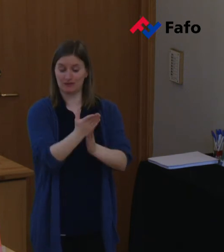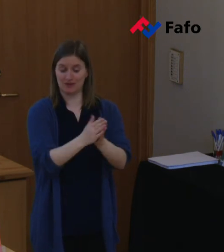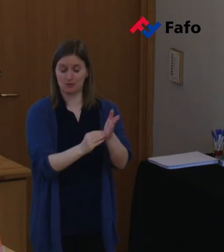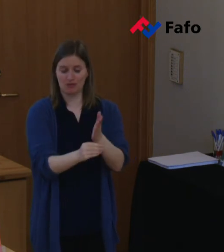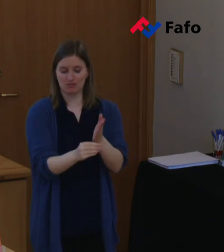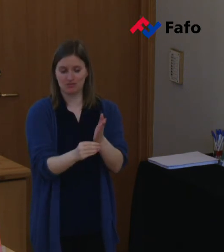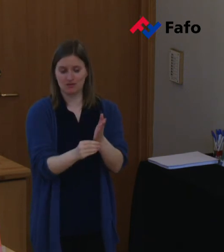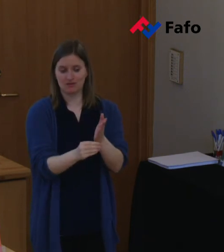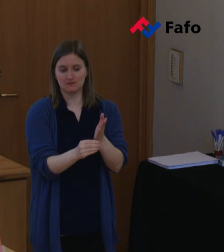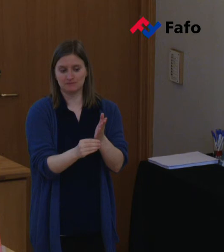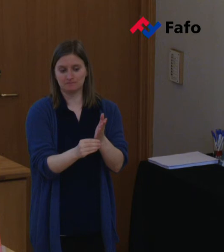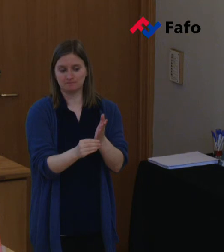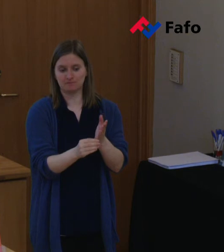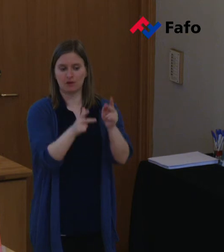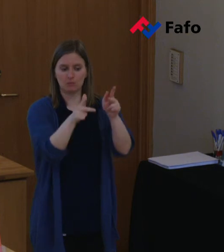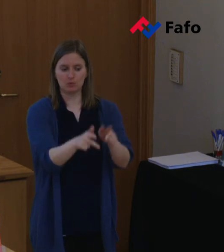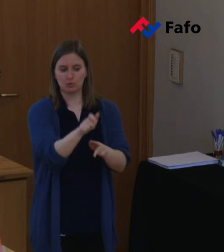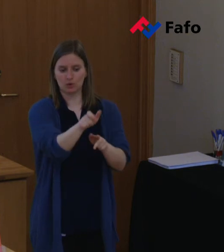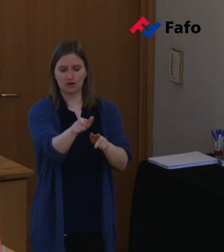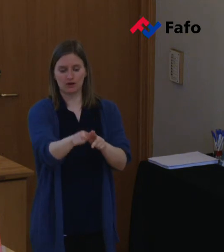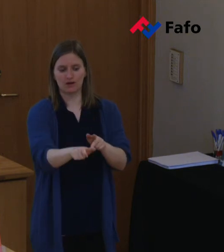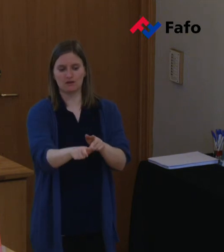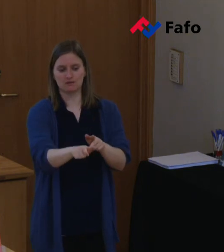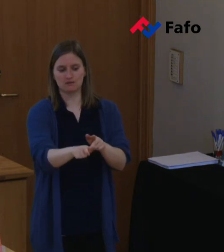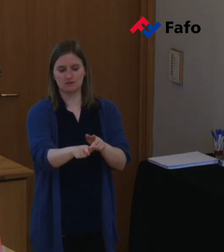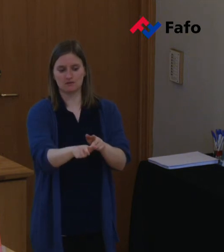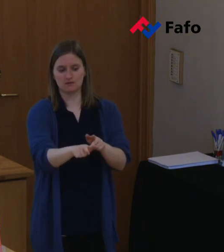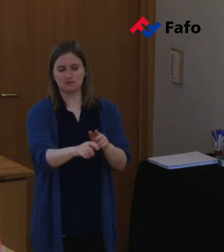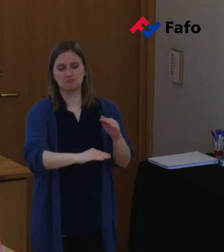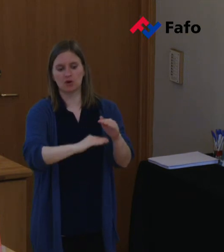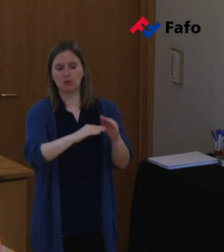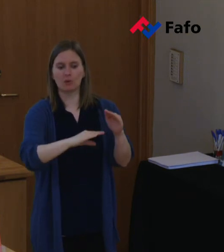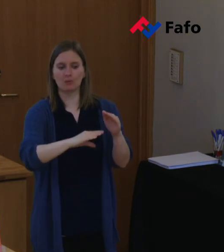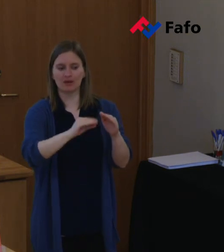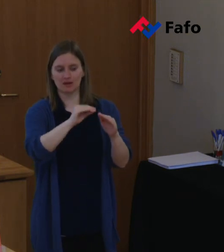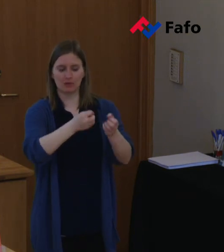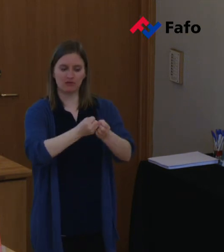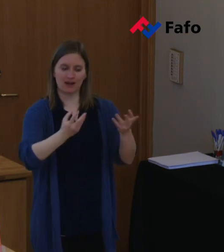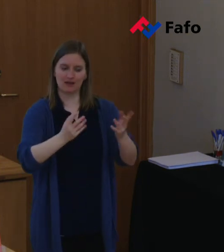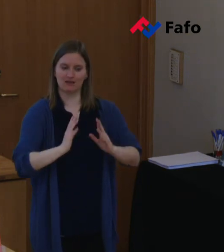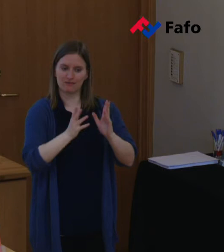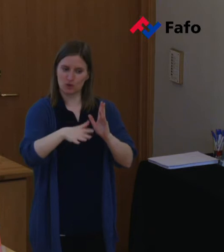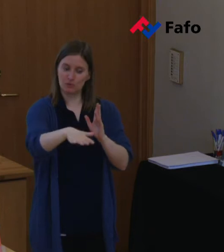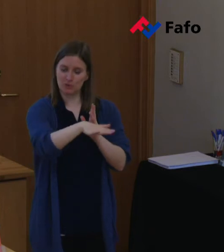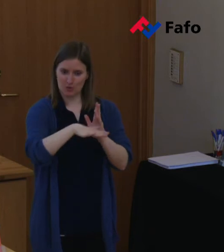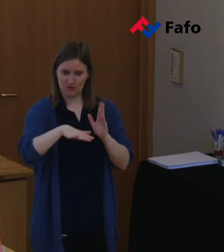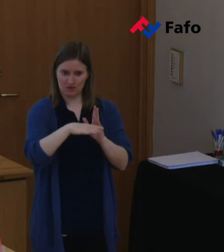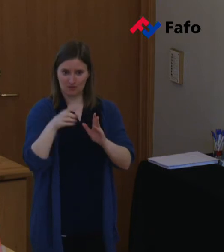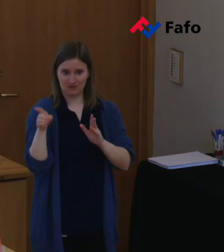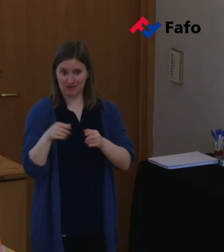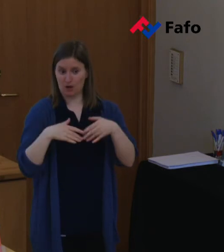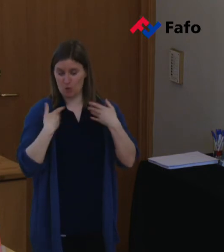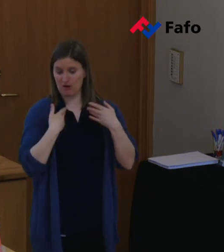så oppnår også brukerne bedring på flere livsområder. Det opplever dere